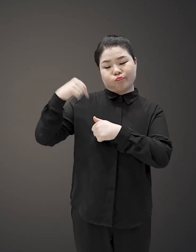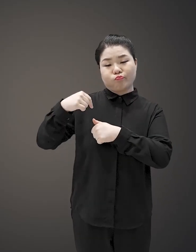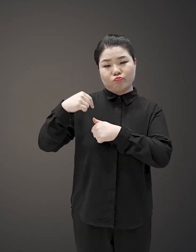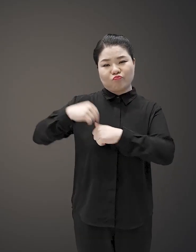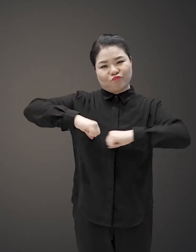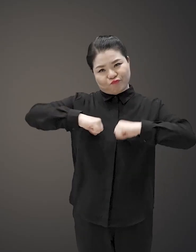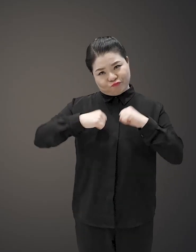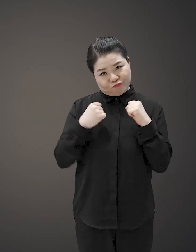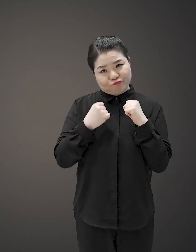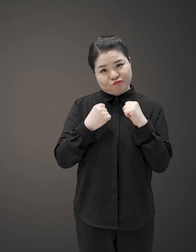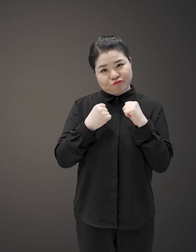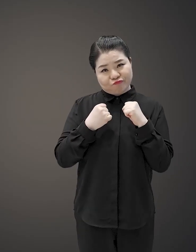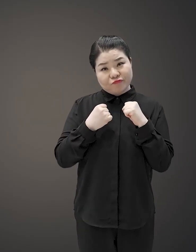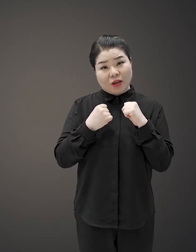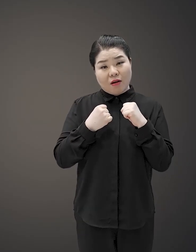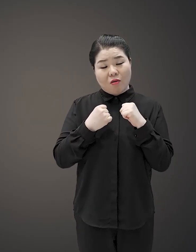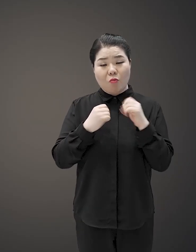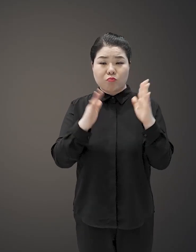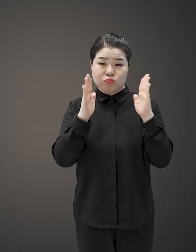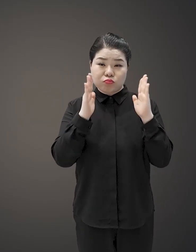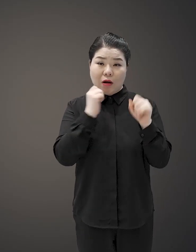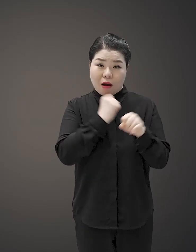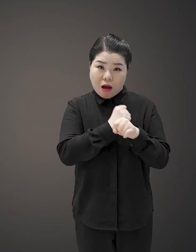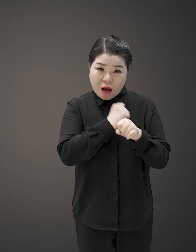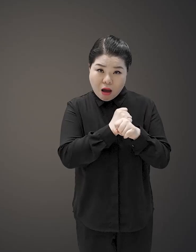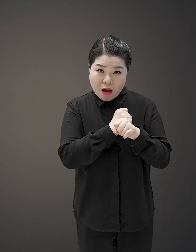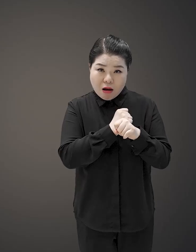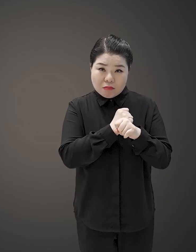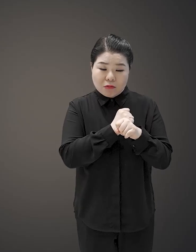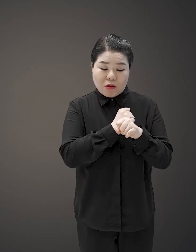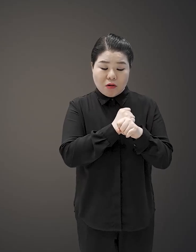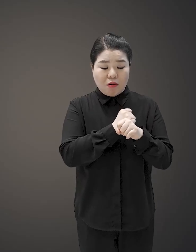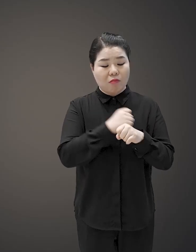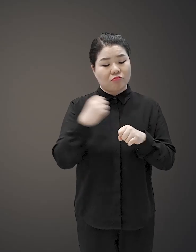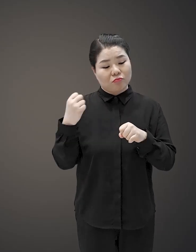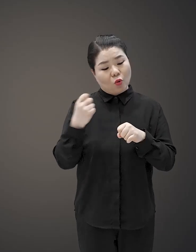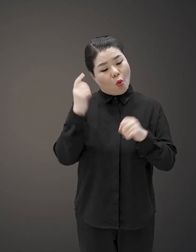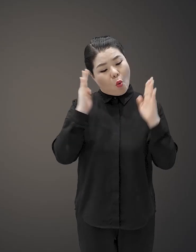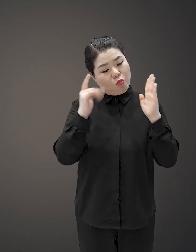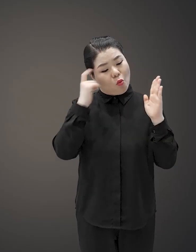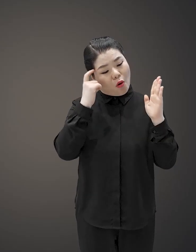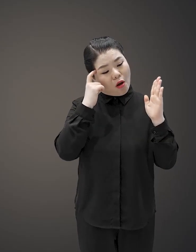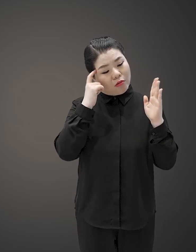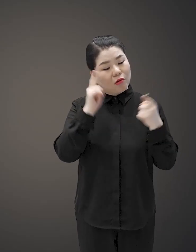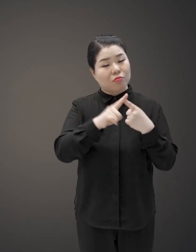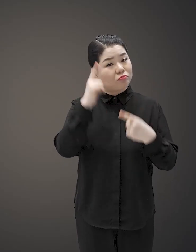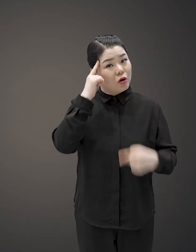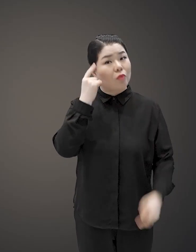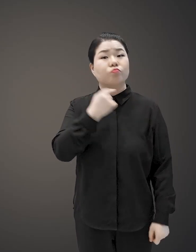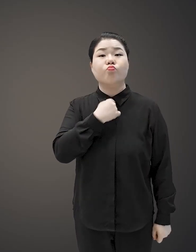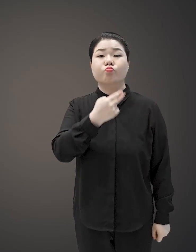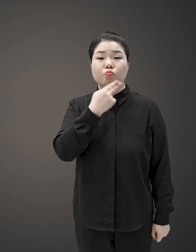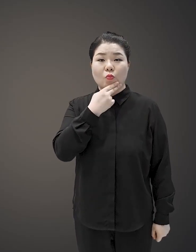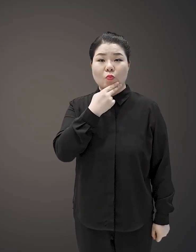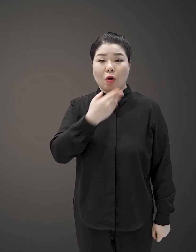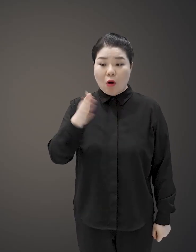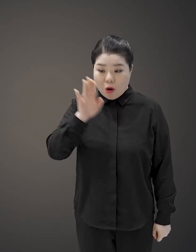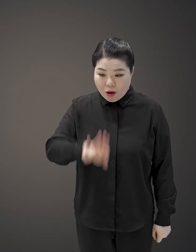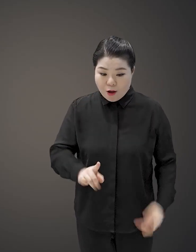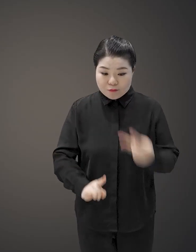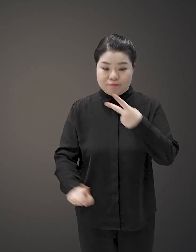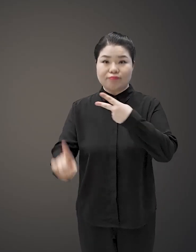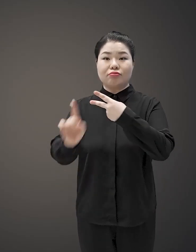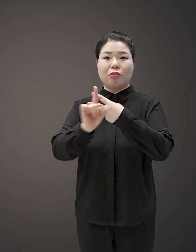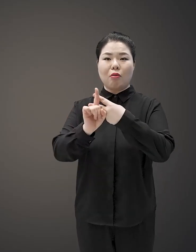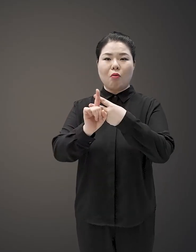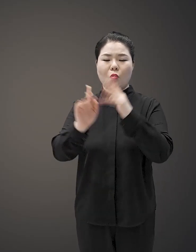하라고 시키니까 해서 공부를 하면서 자연스럽게 왜 하는지에 대해 생각을 잘 안 했었어요. 그랬는데 중학교 올라오고